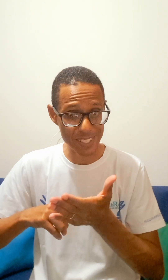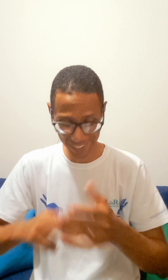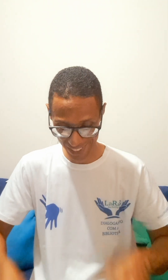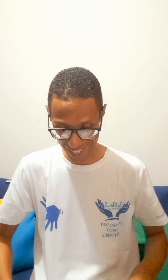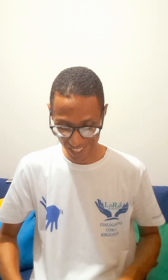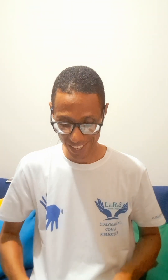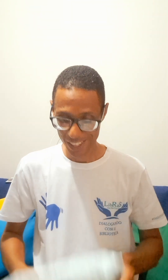mês